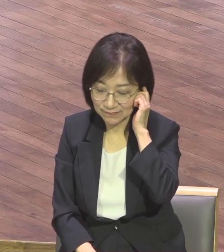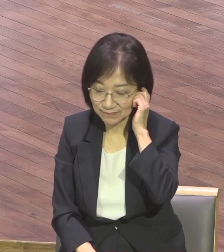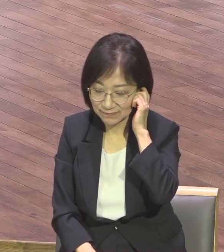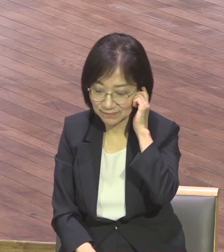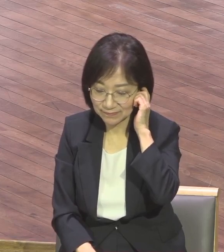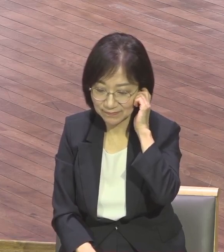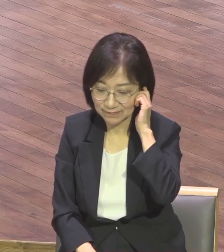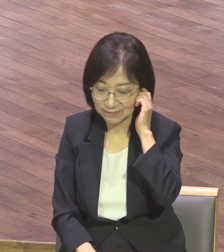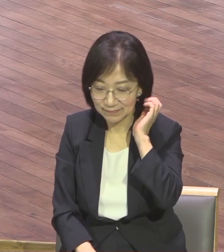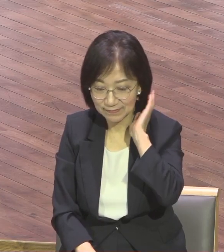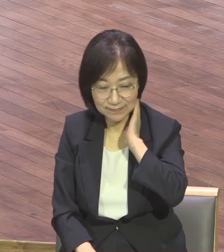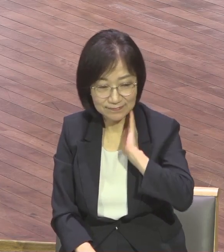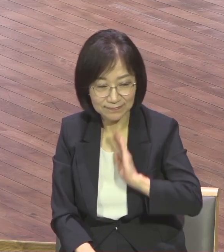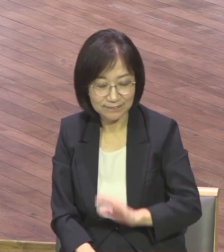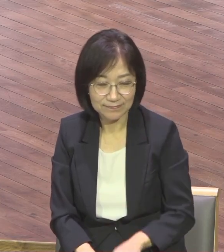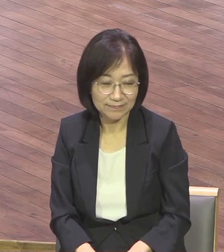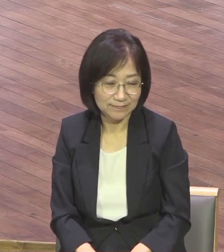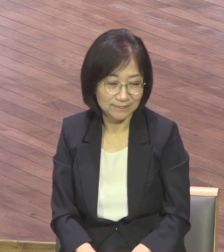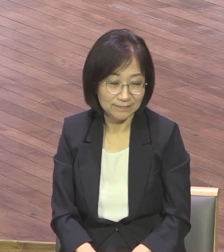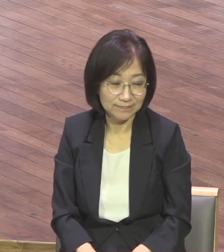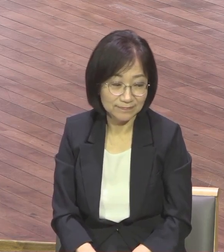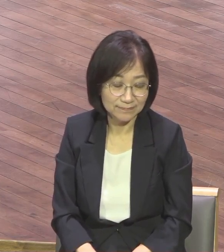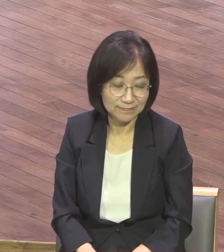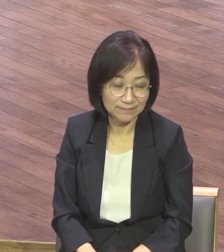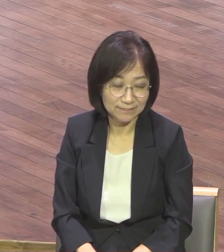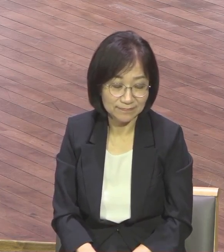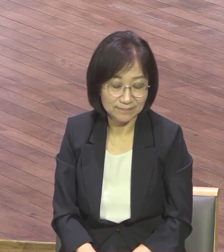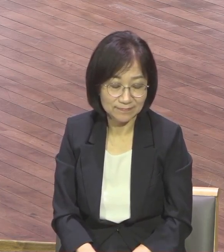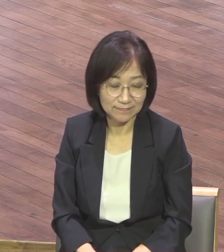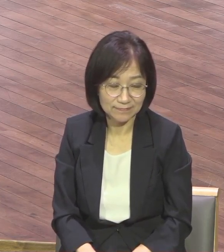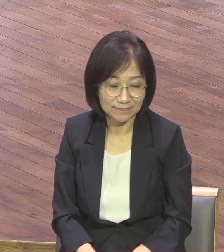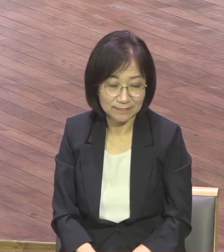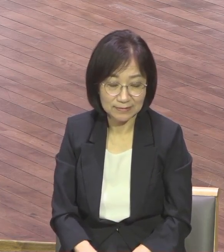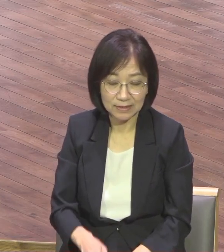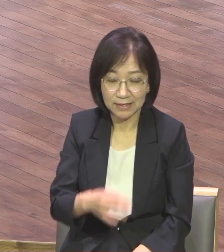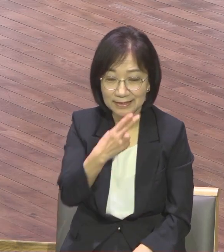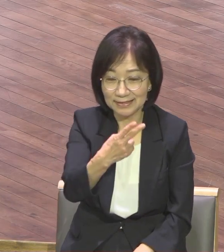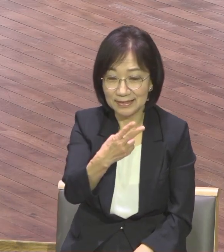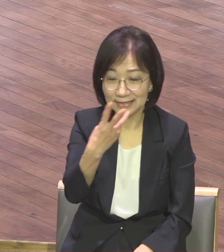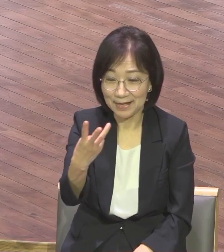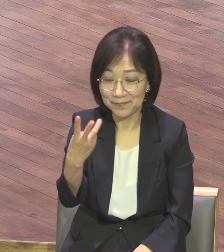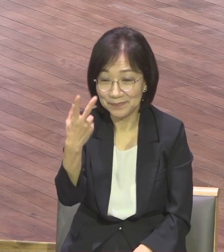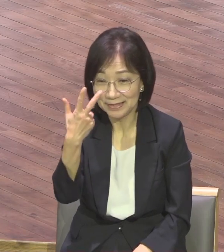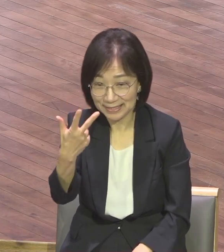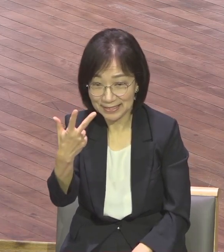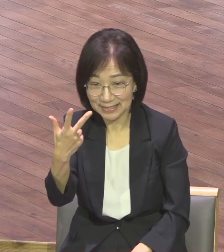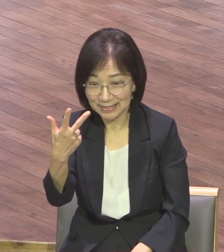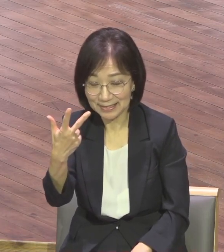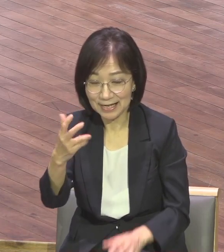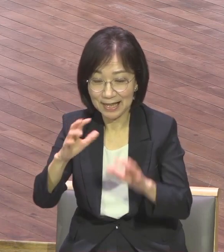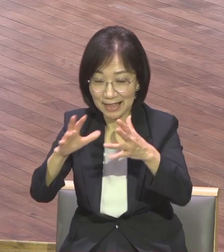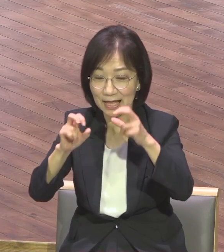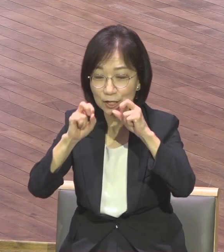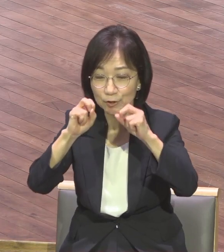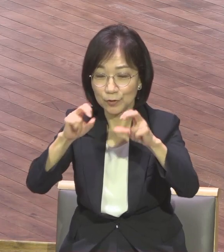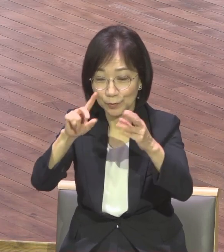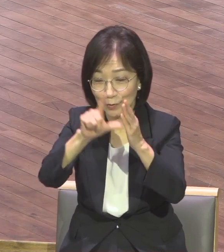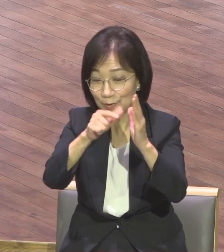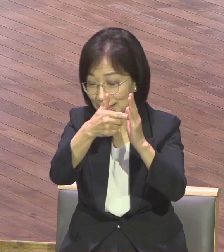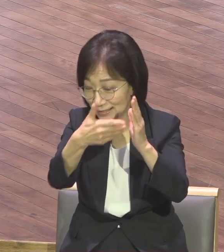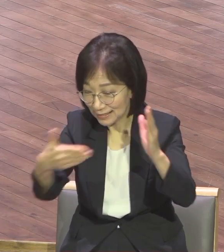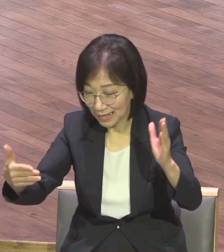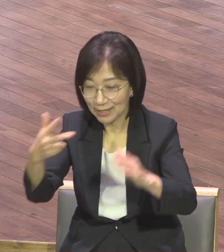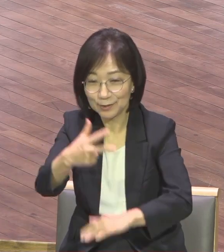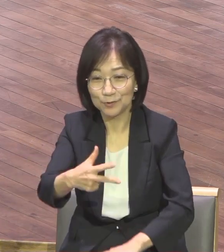현장 선교사로서 살아가야 돼요. 그래서 본격적으로 열린 237 선교 시대의 주역으로 삼운동 주역들